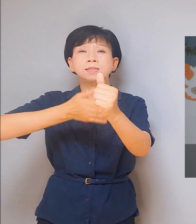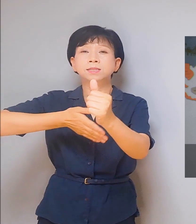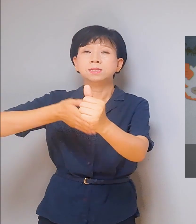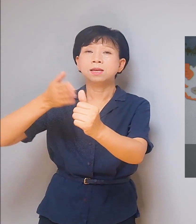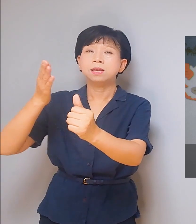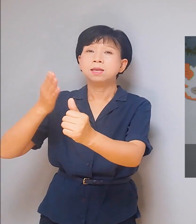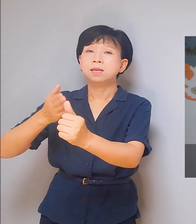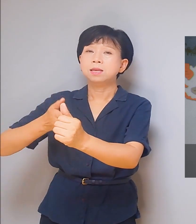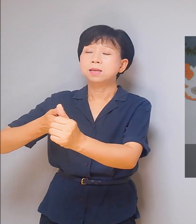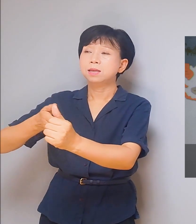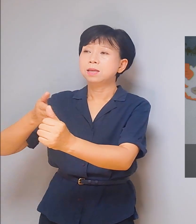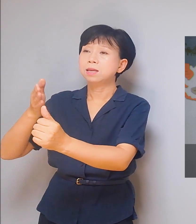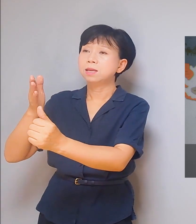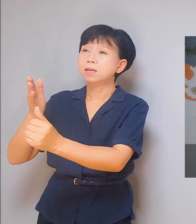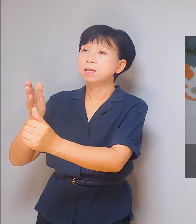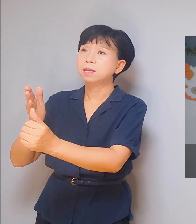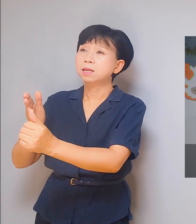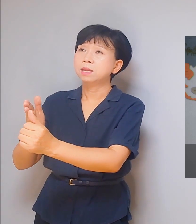돌리세.